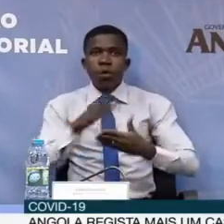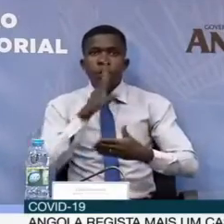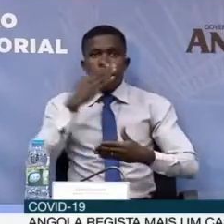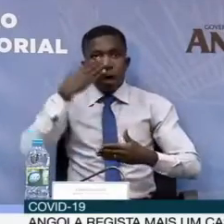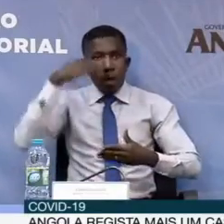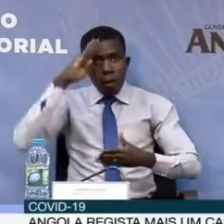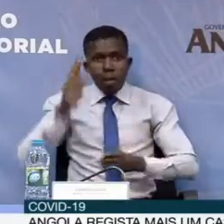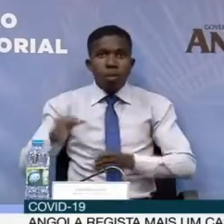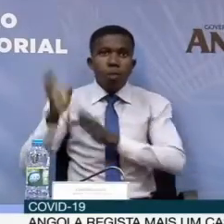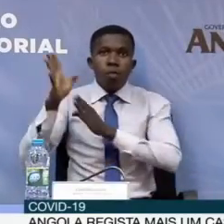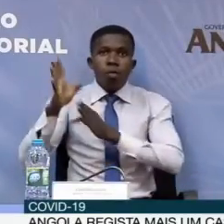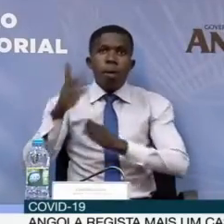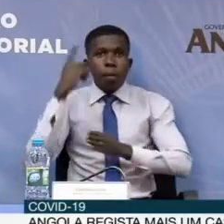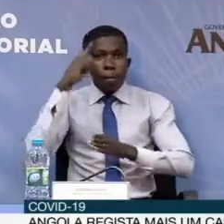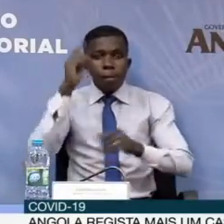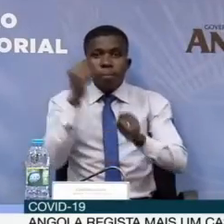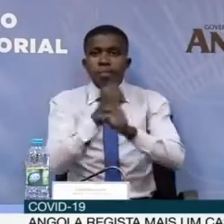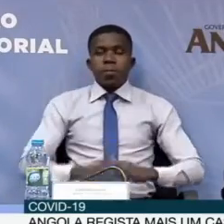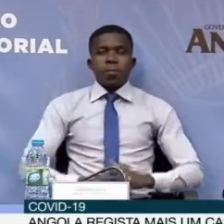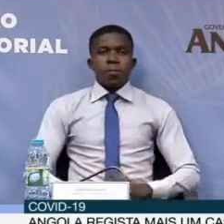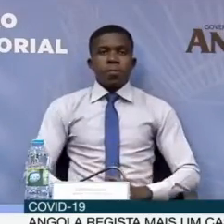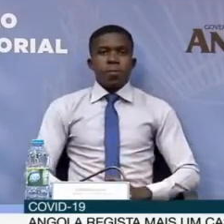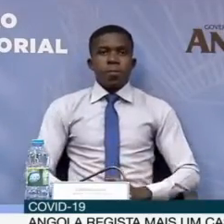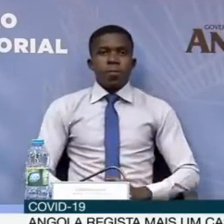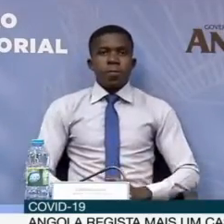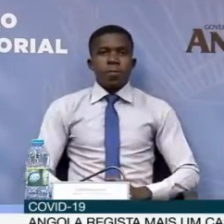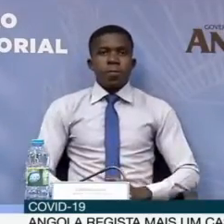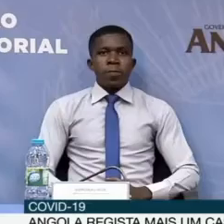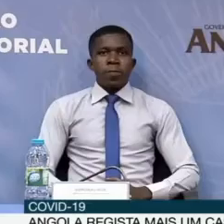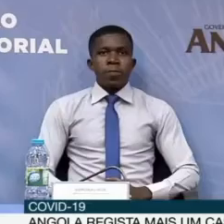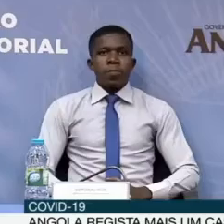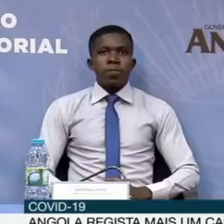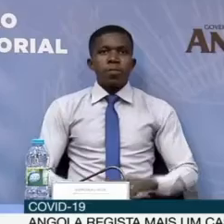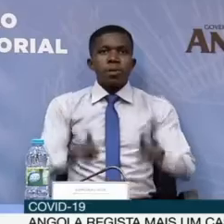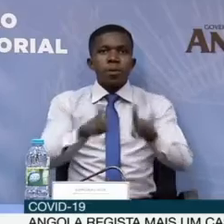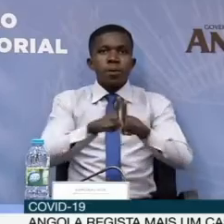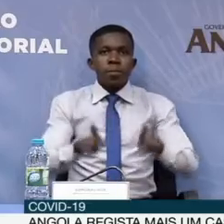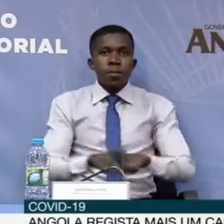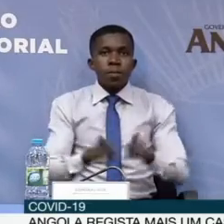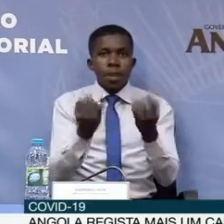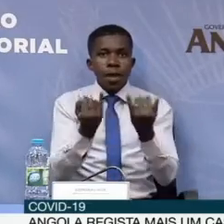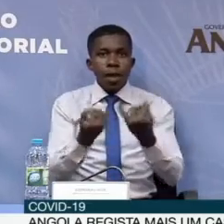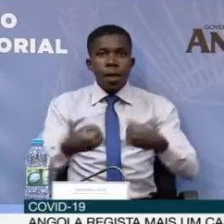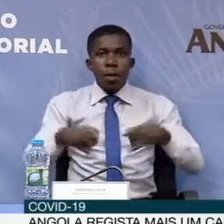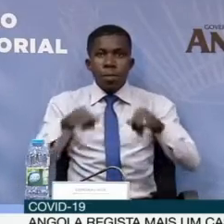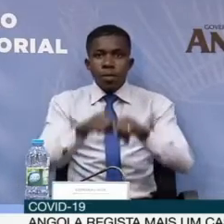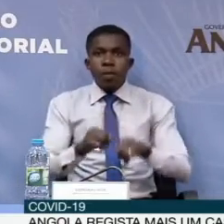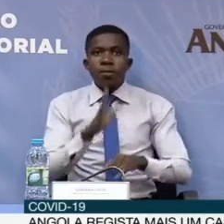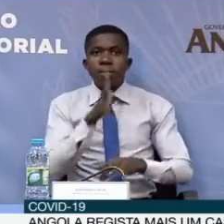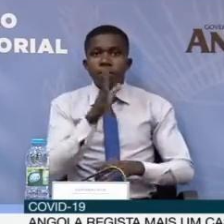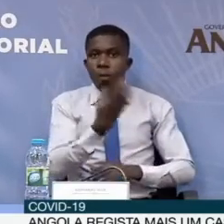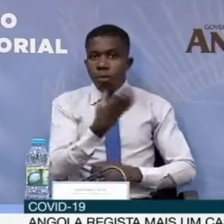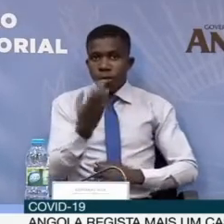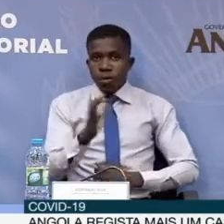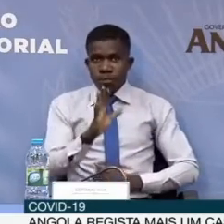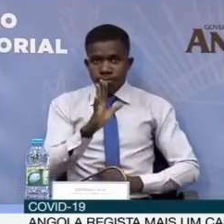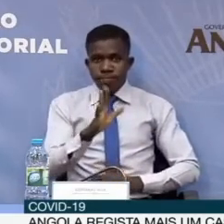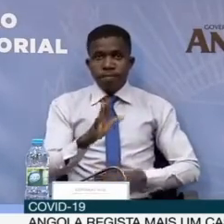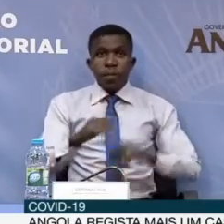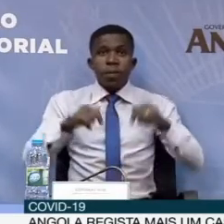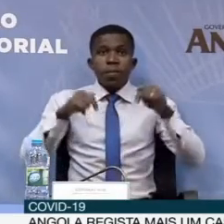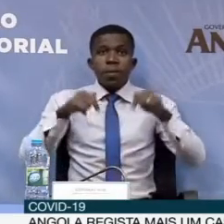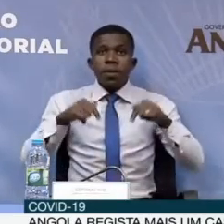a cumprir a quarentena. É importante aqui também dizer que o